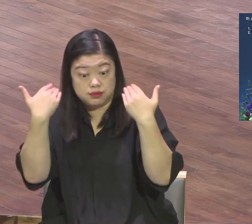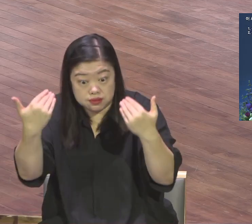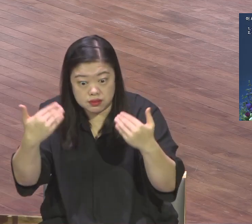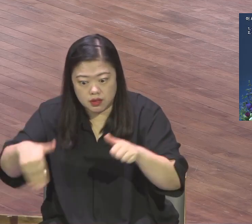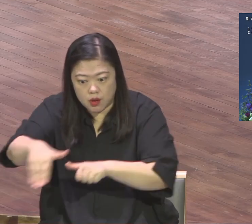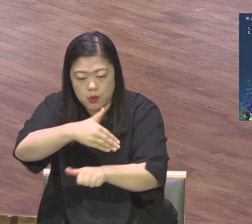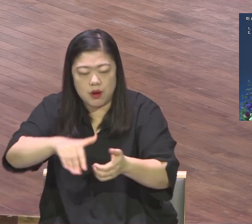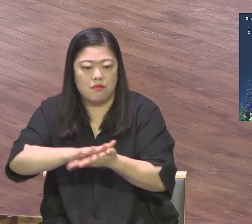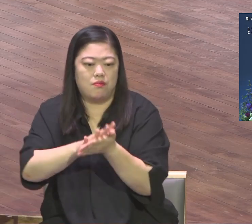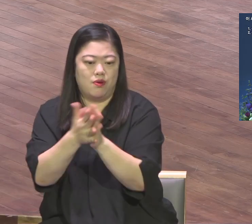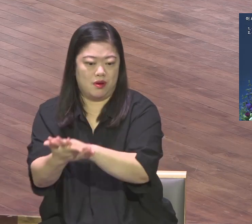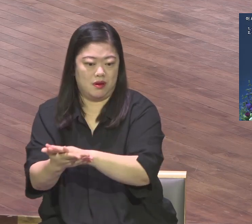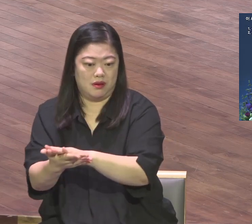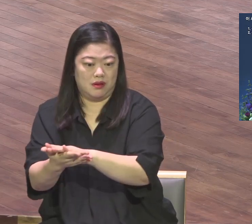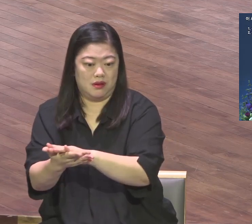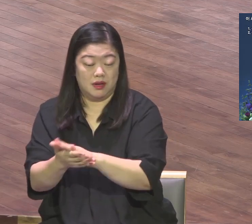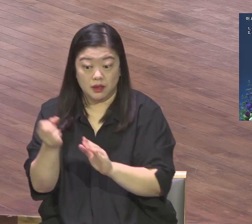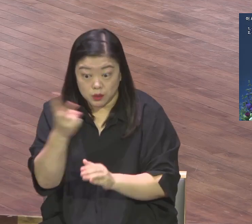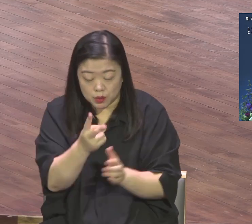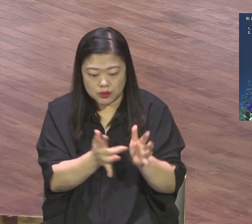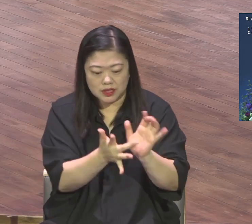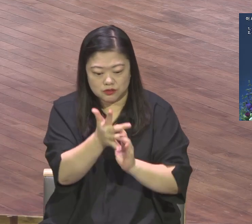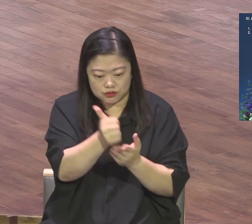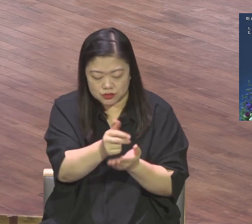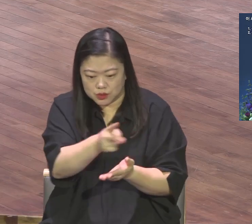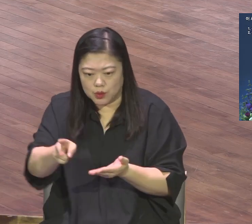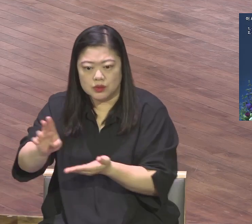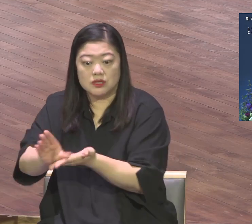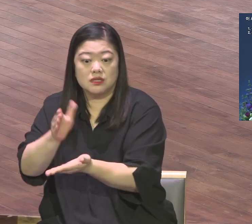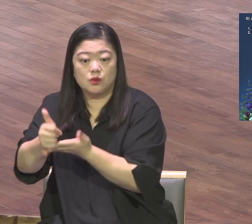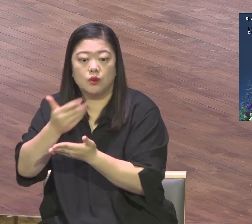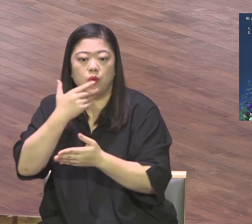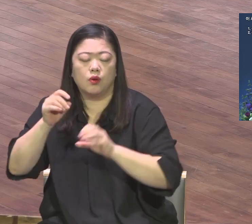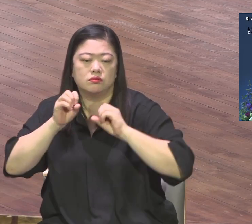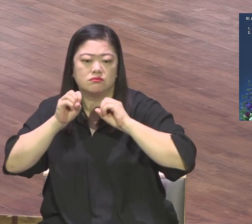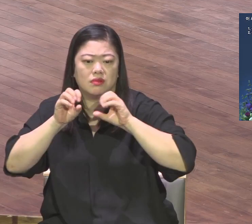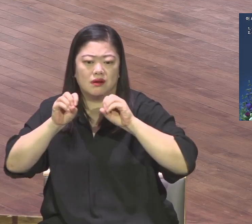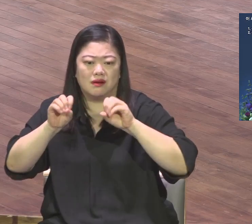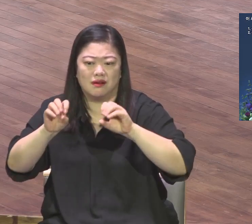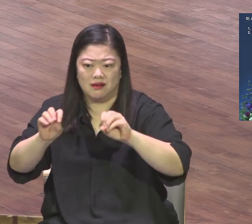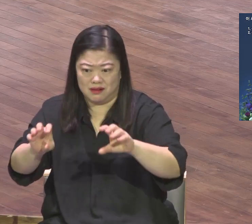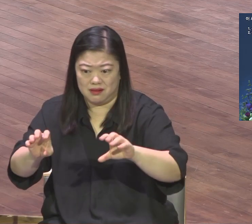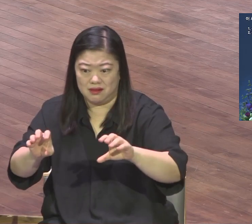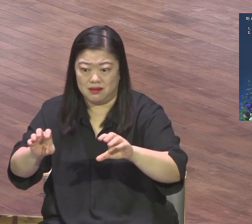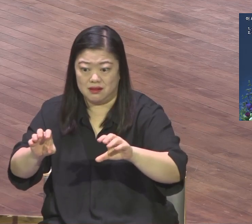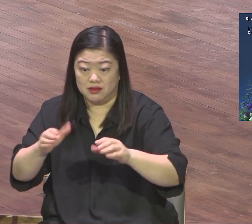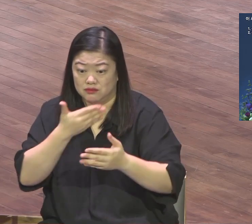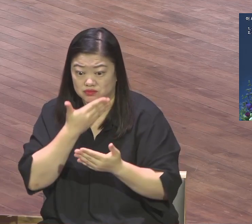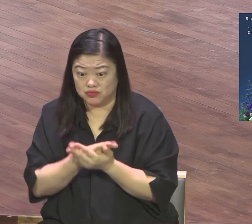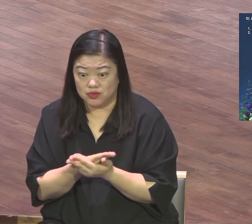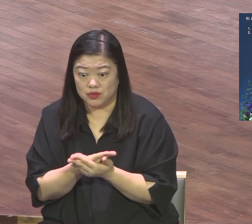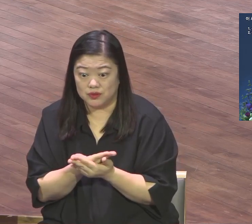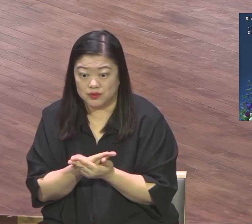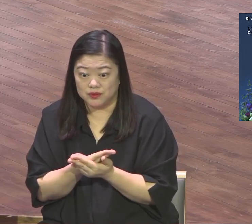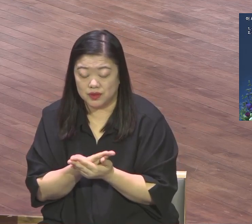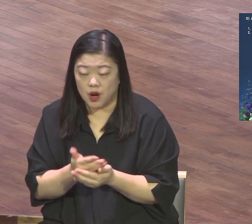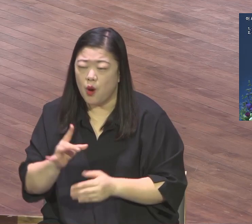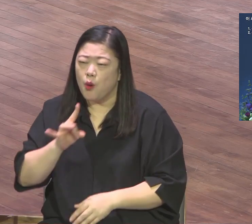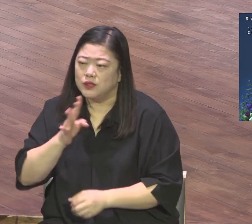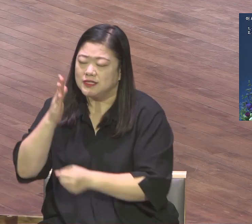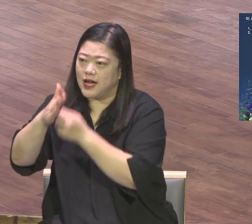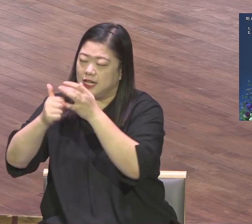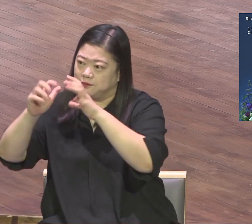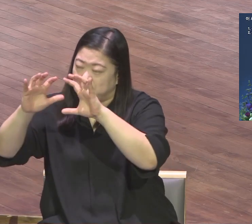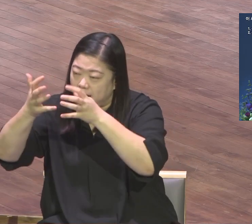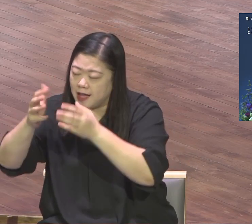되었어요. 예수가 그리스도 인생 모든 해결자 되신다는 유일성의 이 복음 오직 그리스도 오직 하나님 나라 오직 성령 충만으로